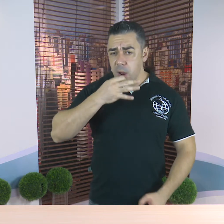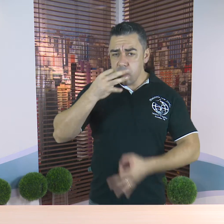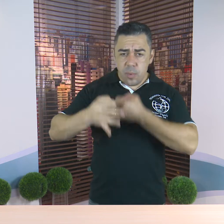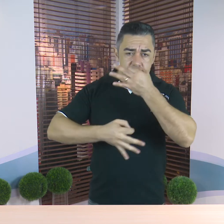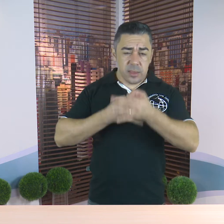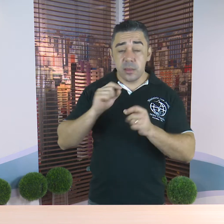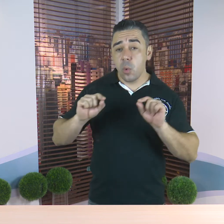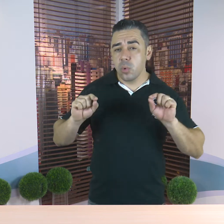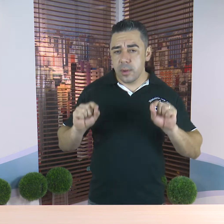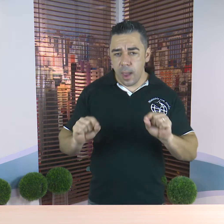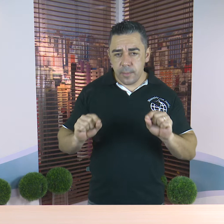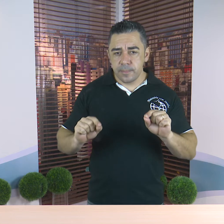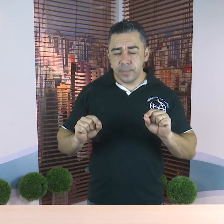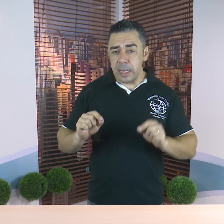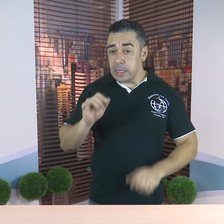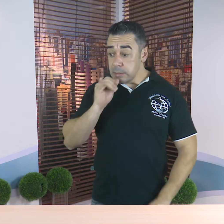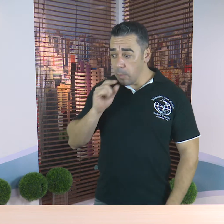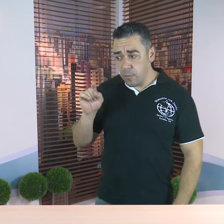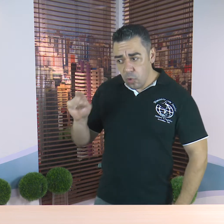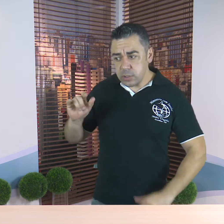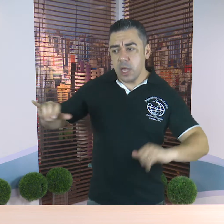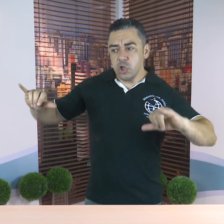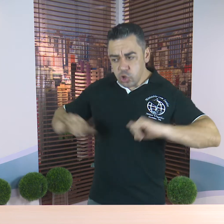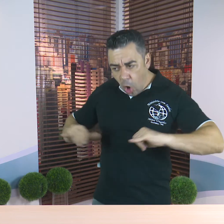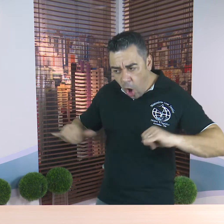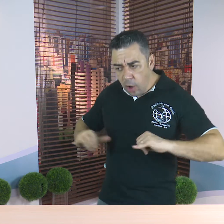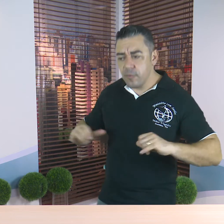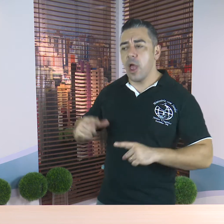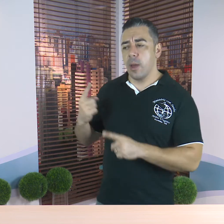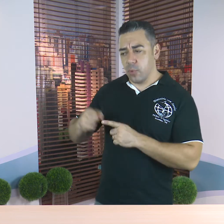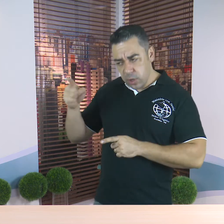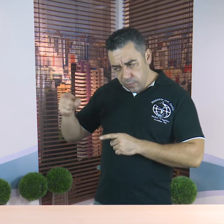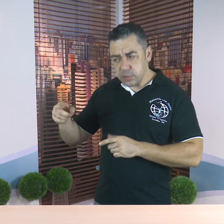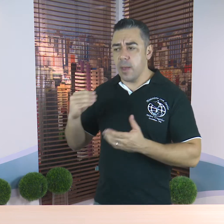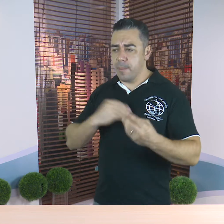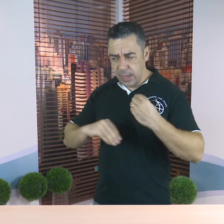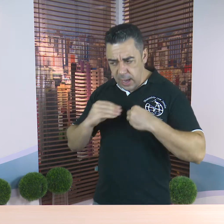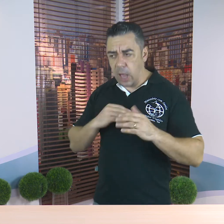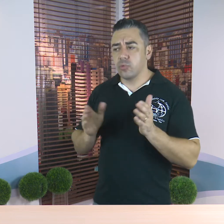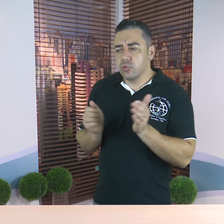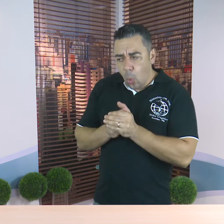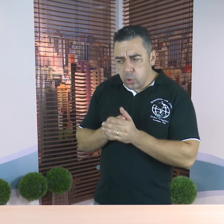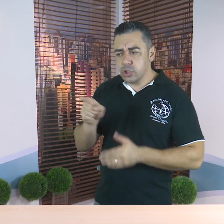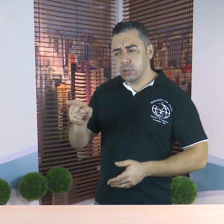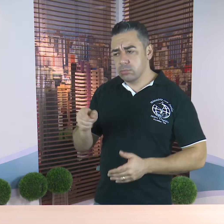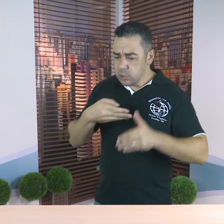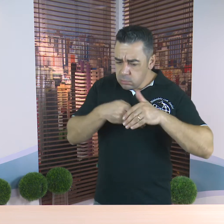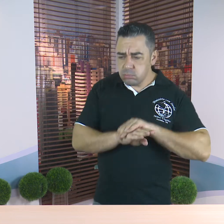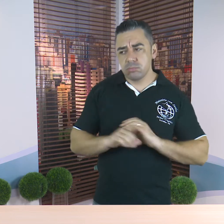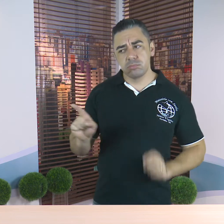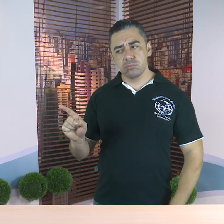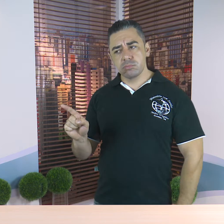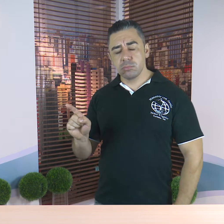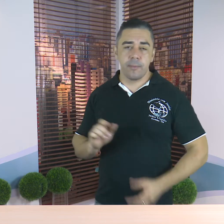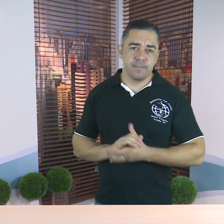de que onde há sofrimento, sempre há algum pecado por trás. Na defesa da sua tese,